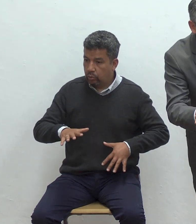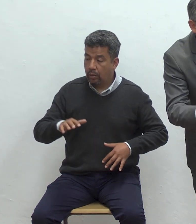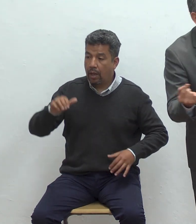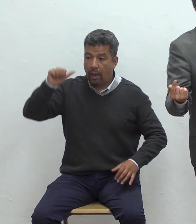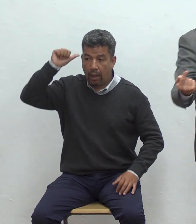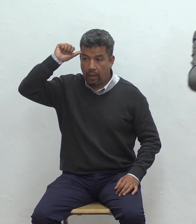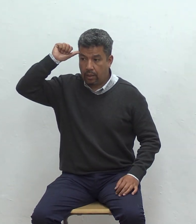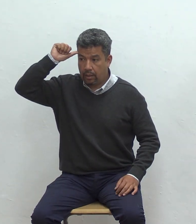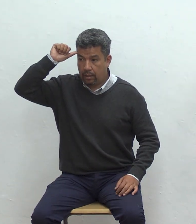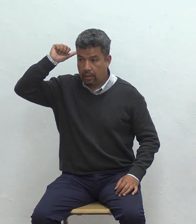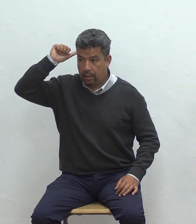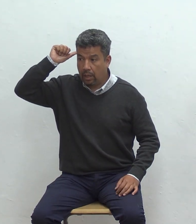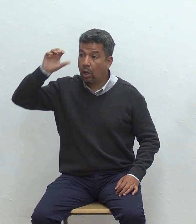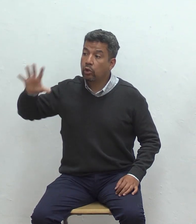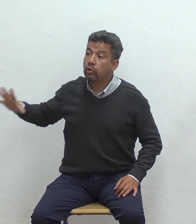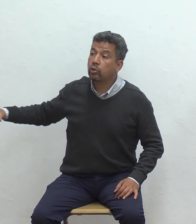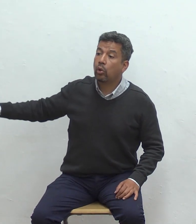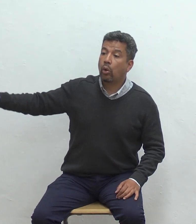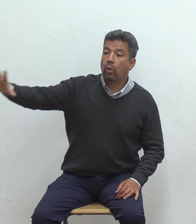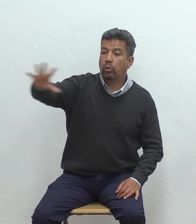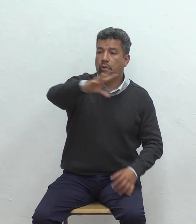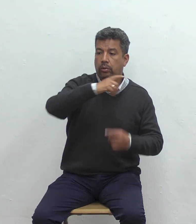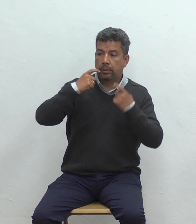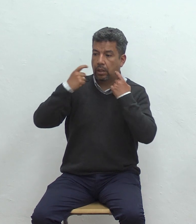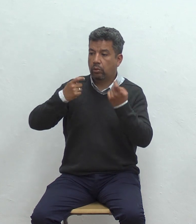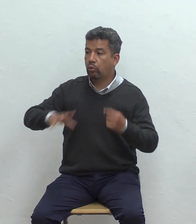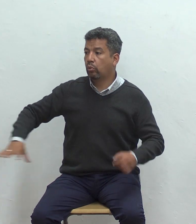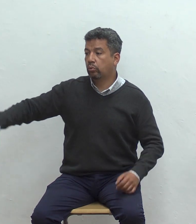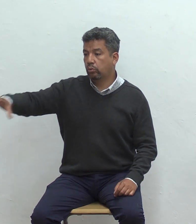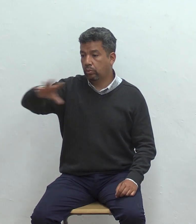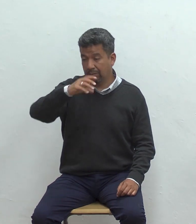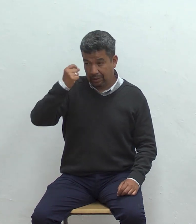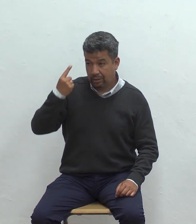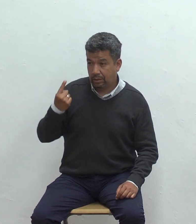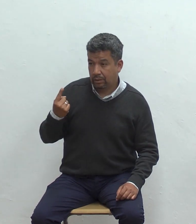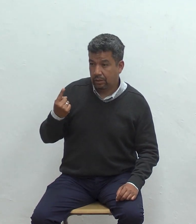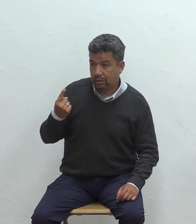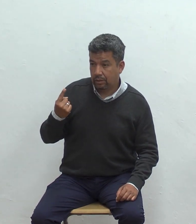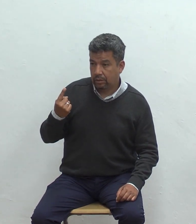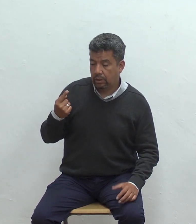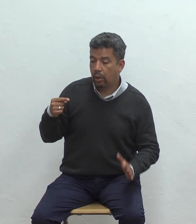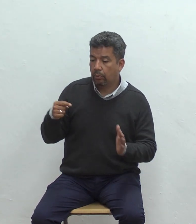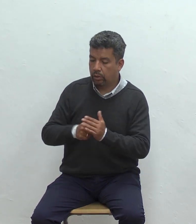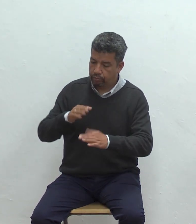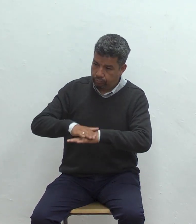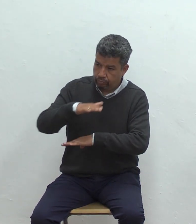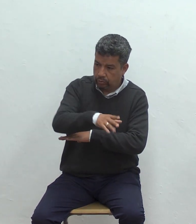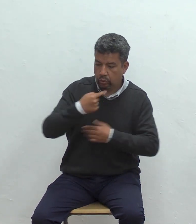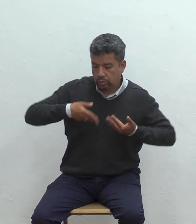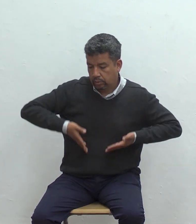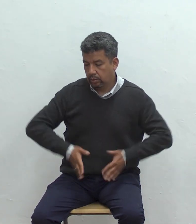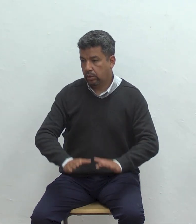Adán, todos nosotros pecamos. ¿Entiende eso? Y por eso nosotros